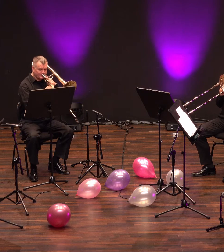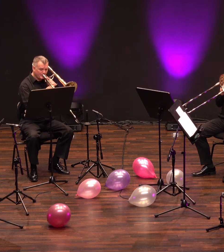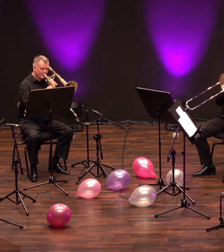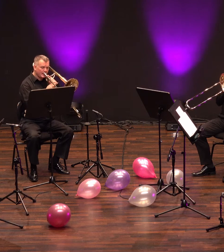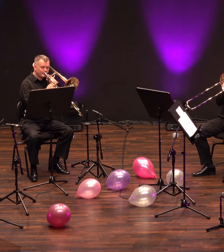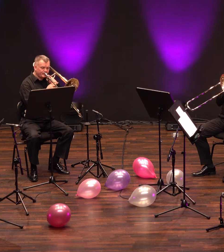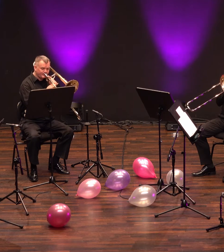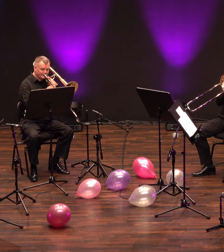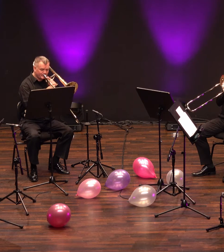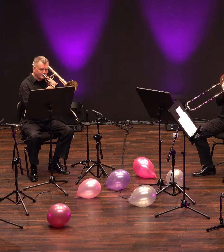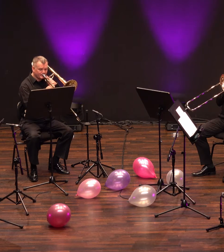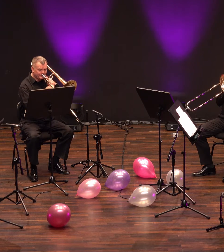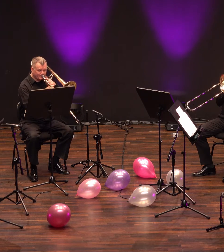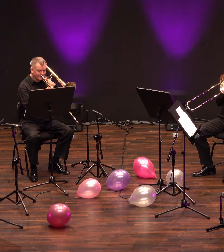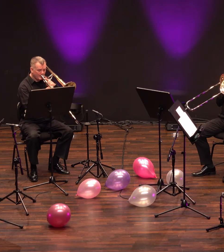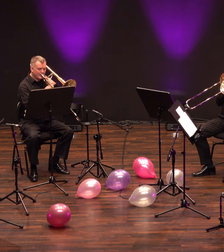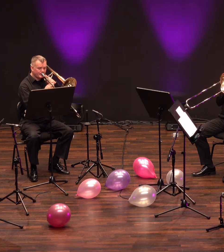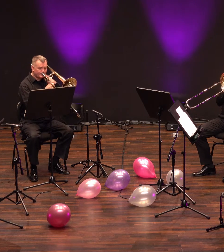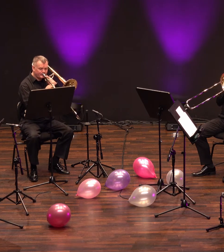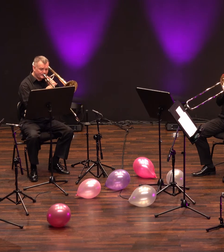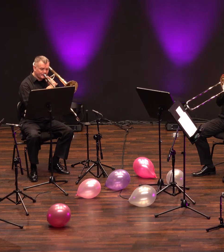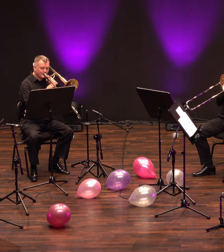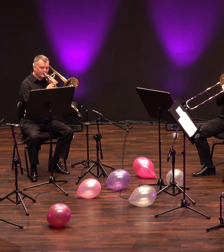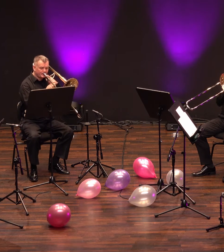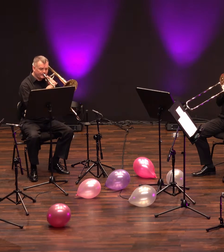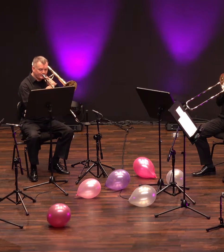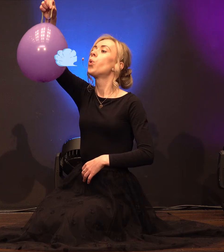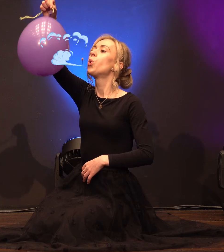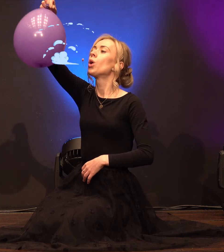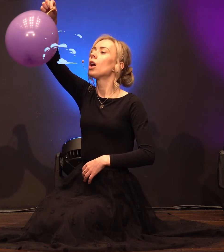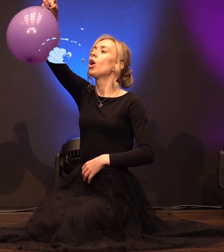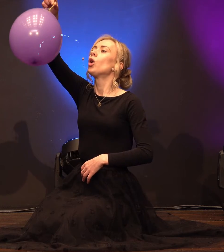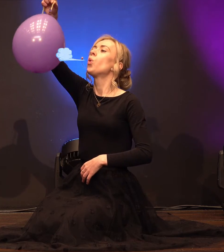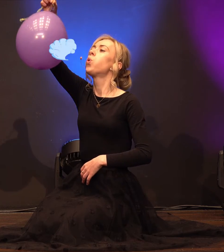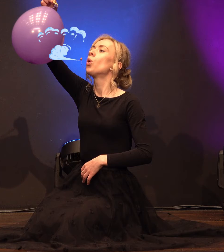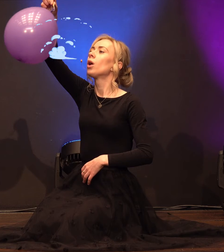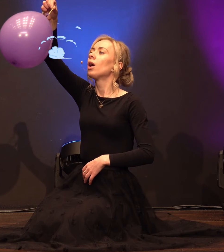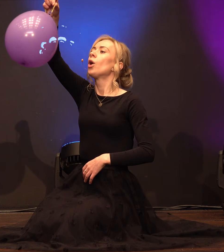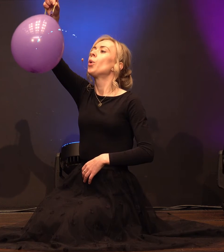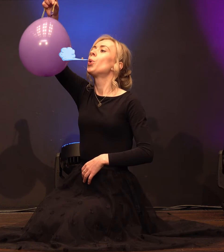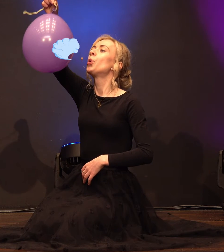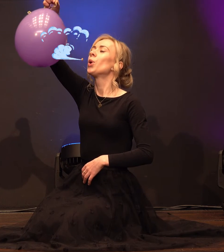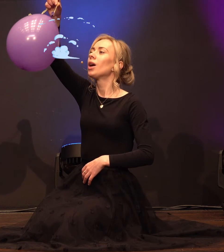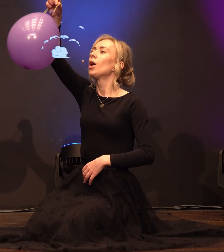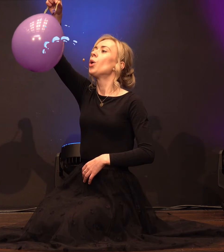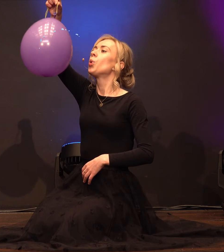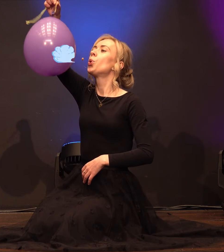Uderzamy klap, klap, klap. Bierzemy głęboki wdech. Dmuchamy, dmuchamy, dmuchamy,